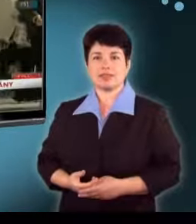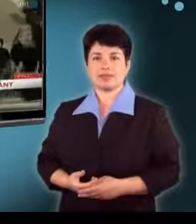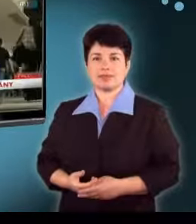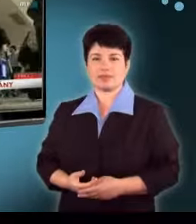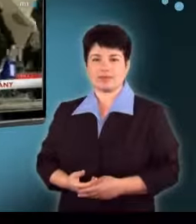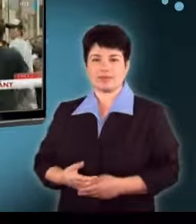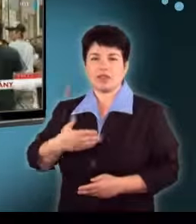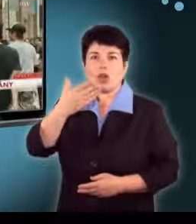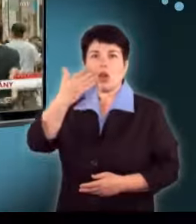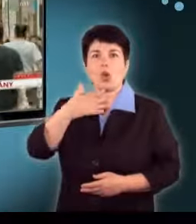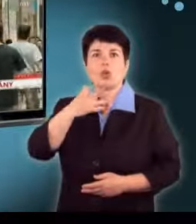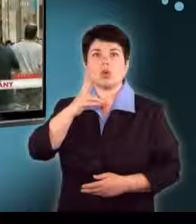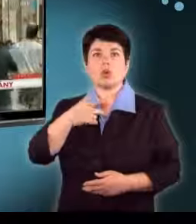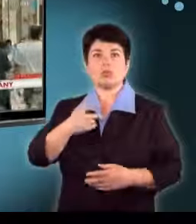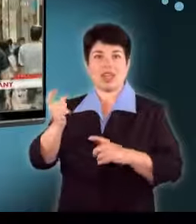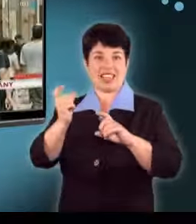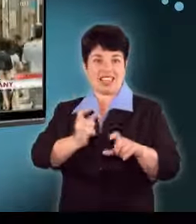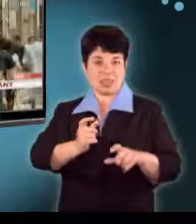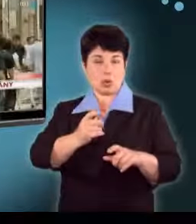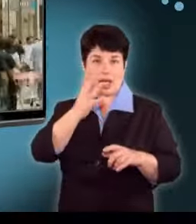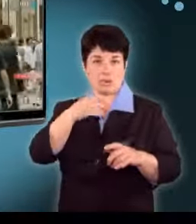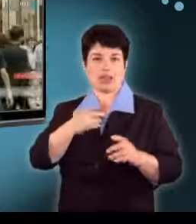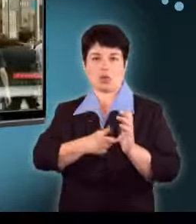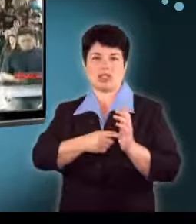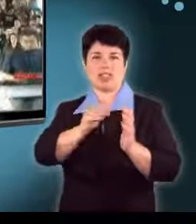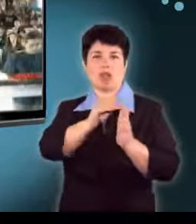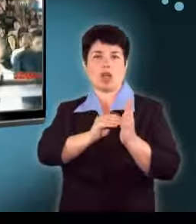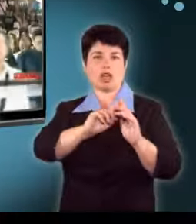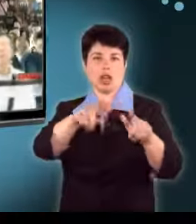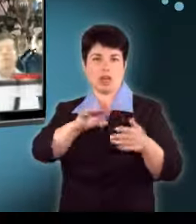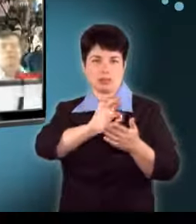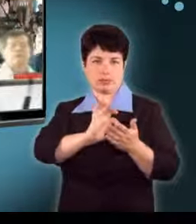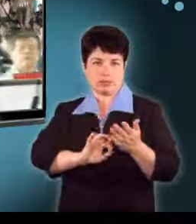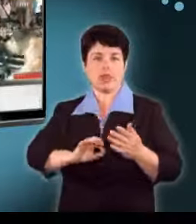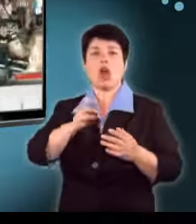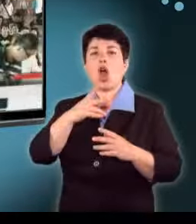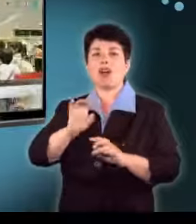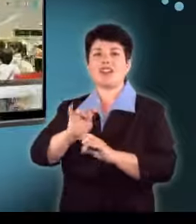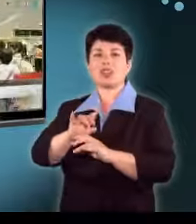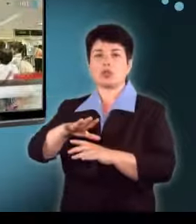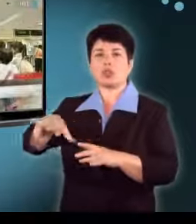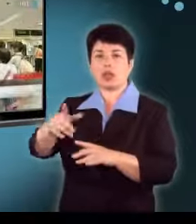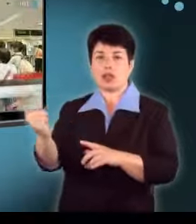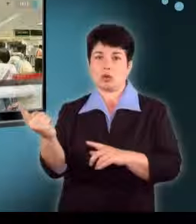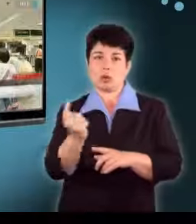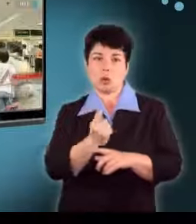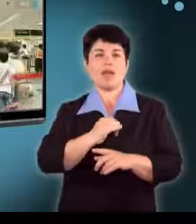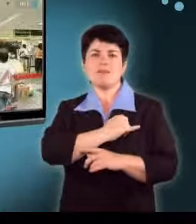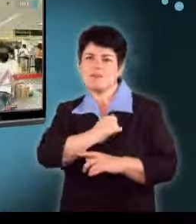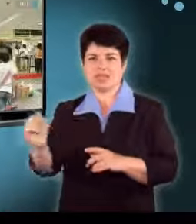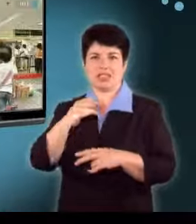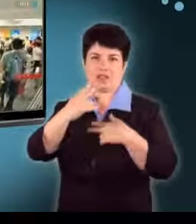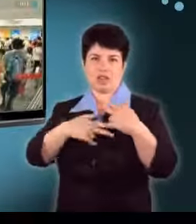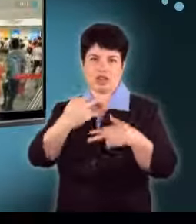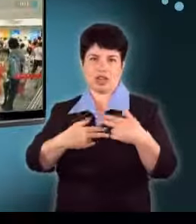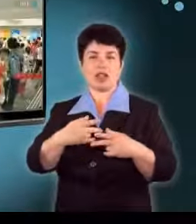adatlapot töltetnek ki, a fertőzött területről érkezőket pedig mind megvizsgálják. Azt remélik, így ideje korán gátat szabhatnak a járványnak,